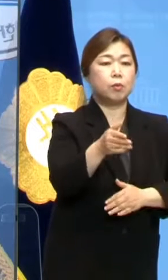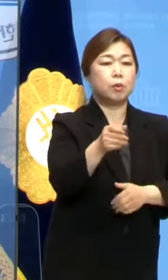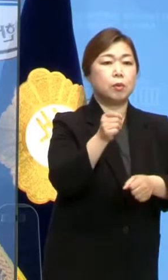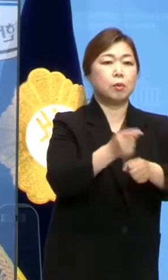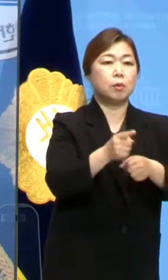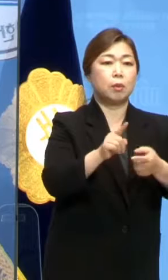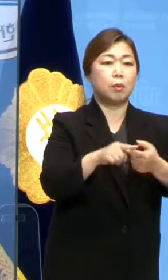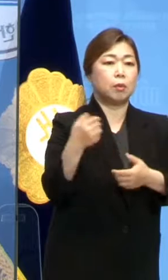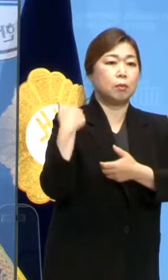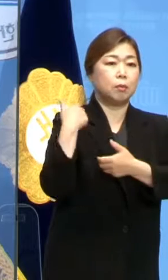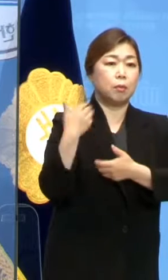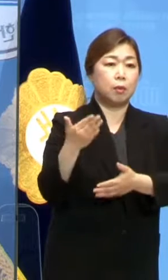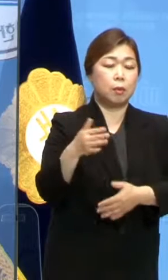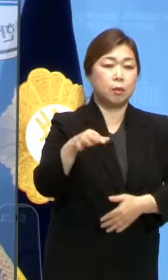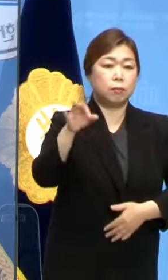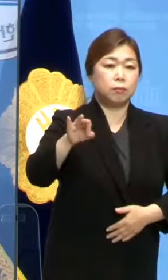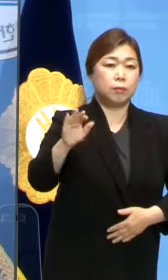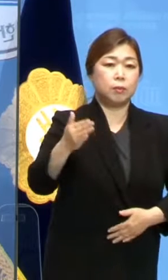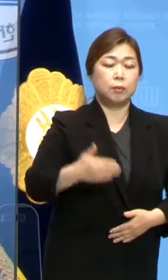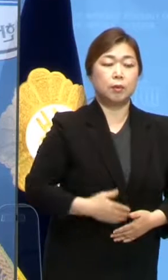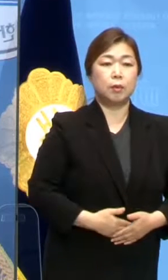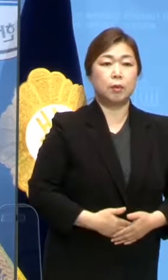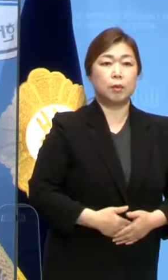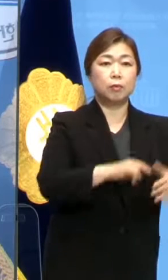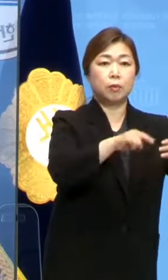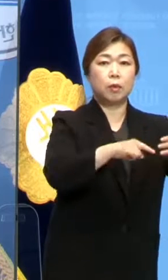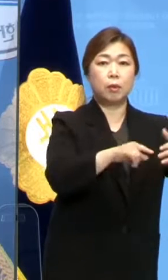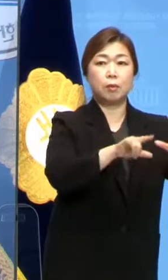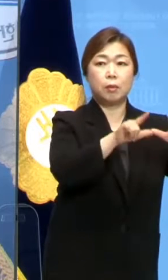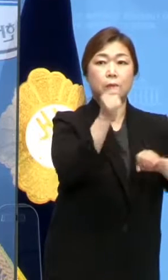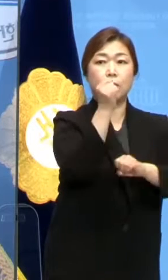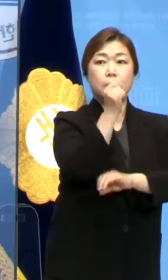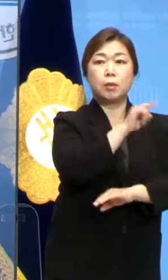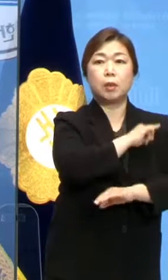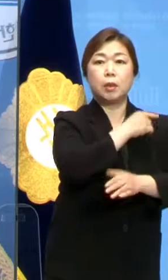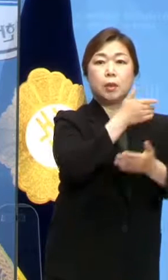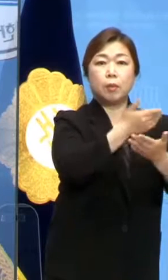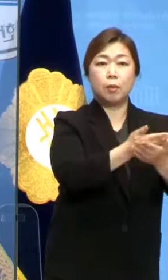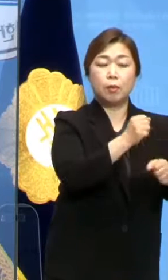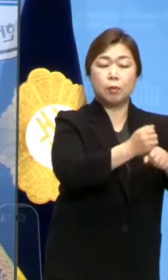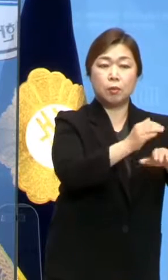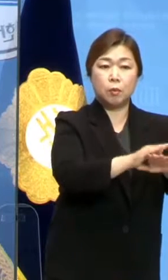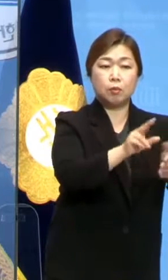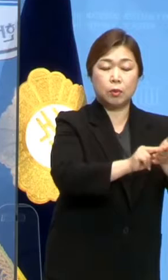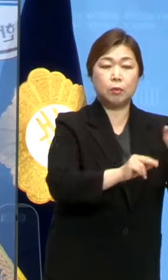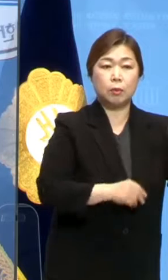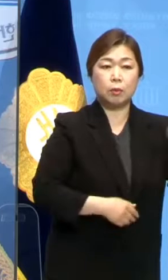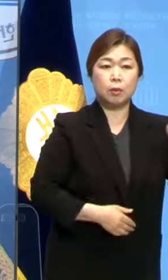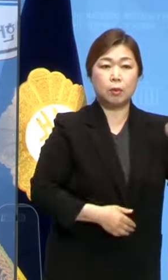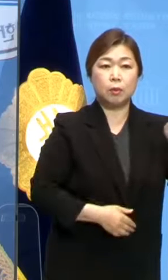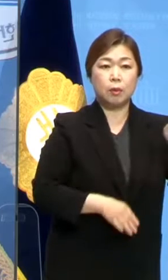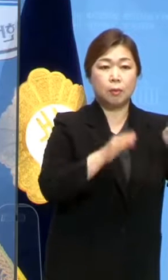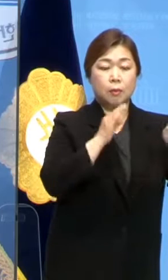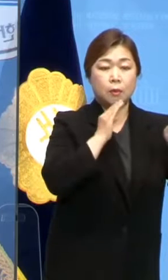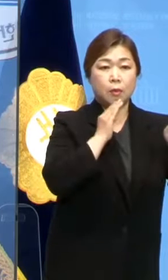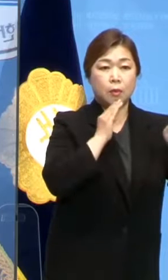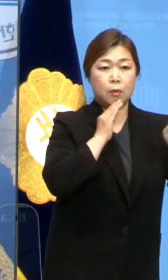나서고 있다 국내사 회복제 가장 근본적이고 고질적인 문제점은 바로